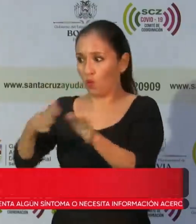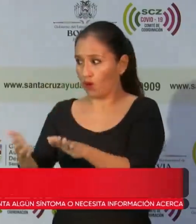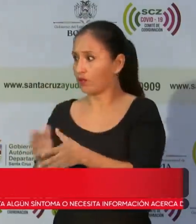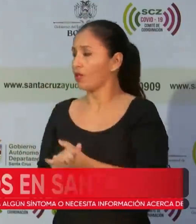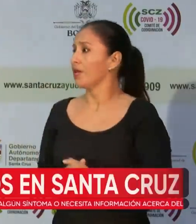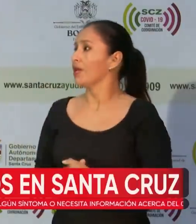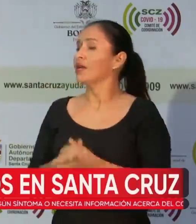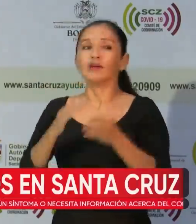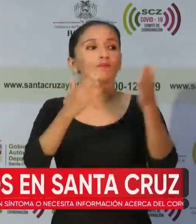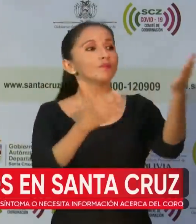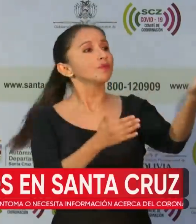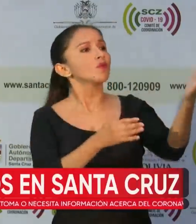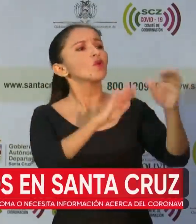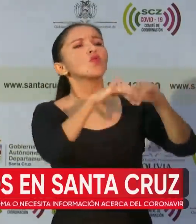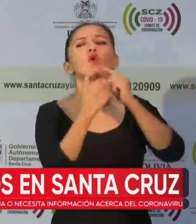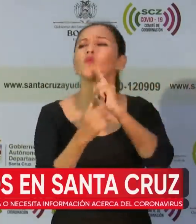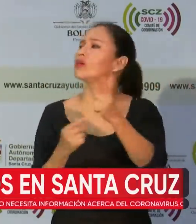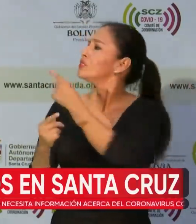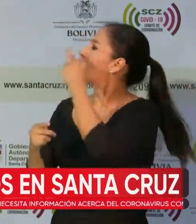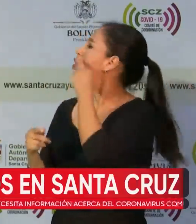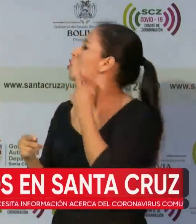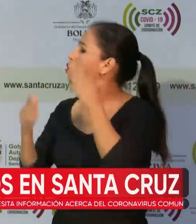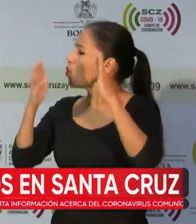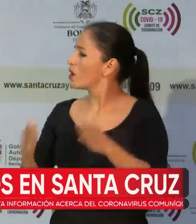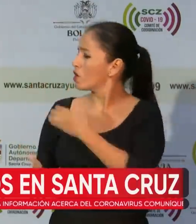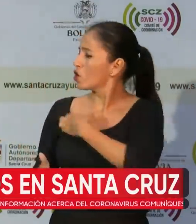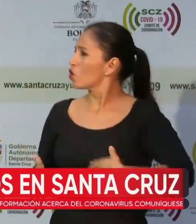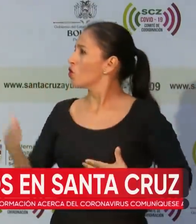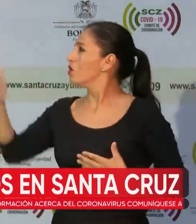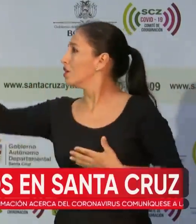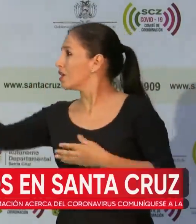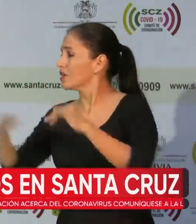precisos. Doctor, el estado de salud del gobernador, por